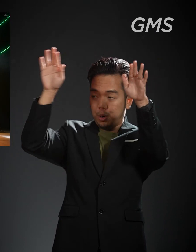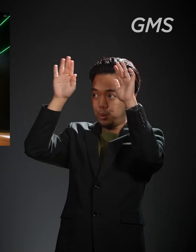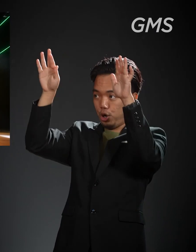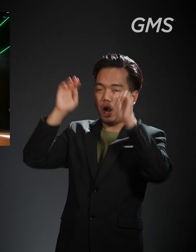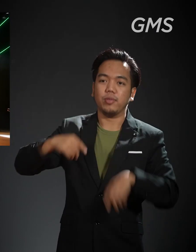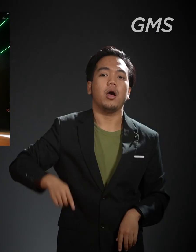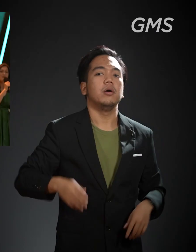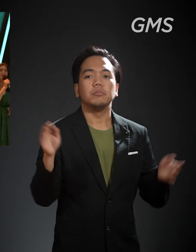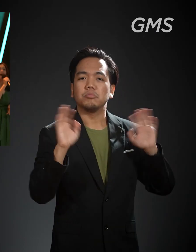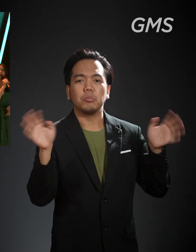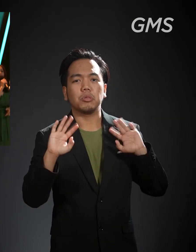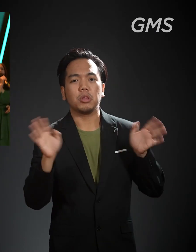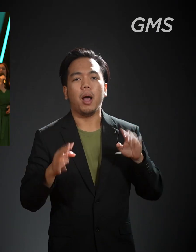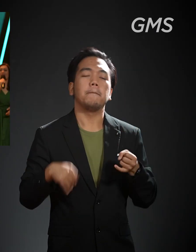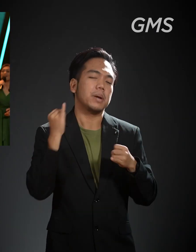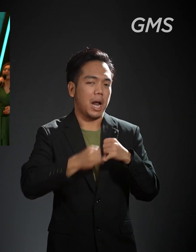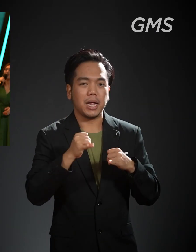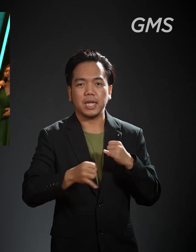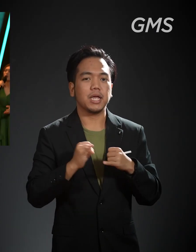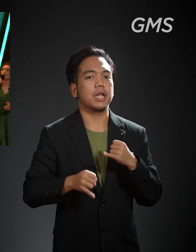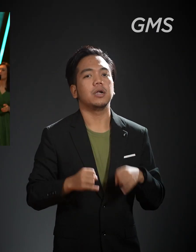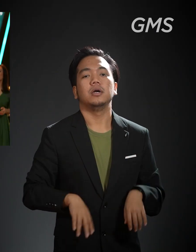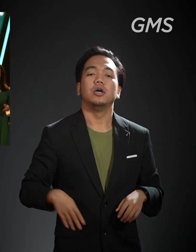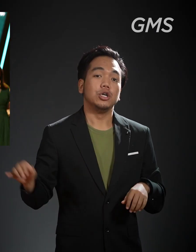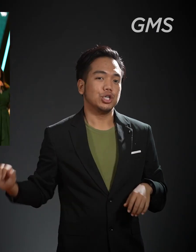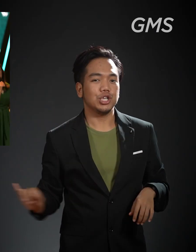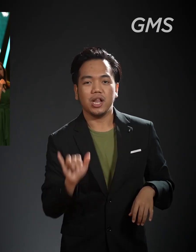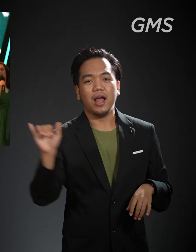rahmat-Nya tak pernah berakhir